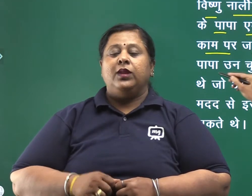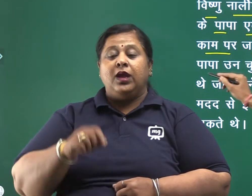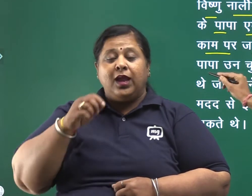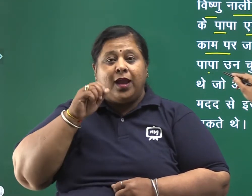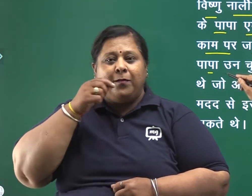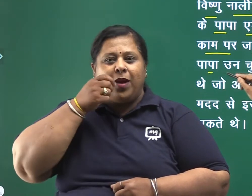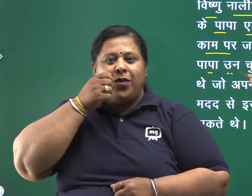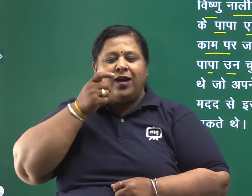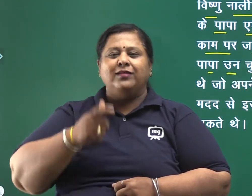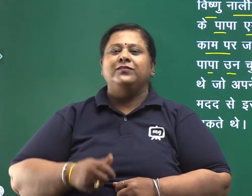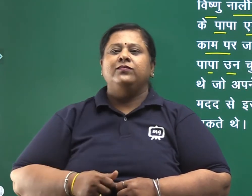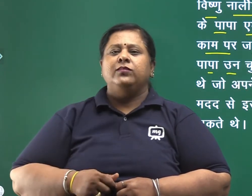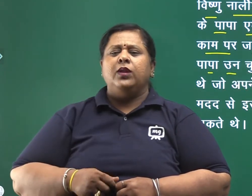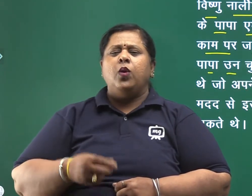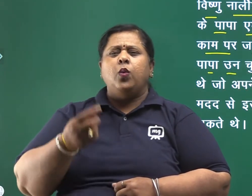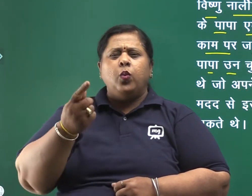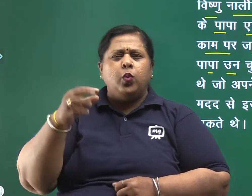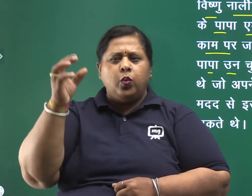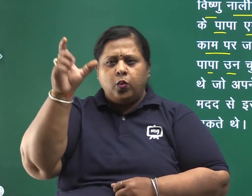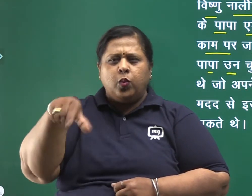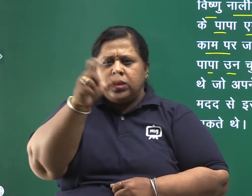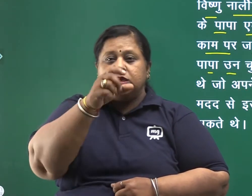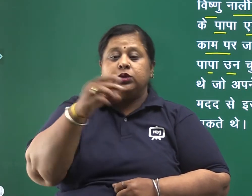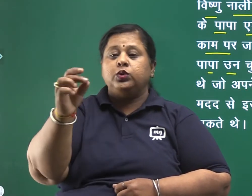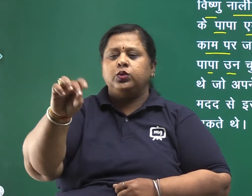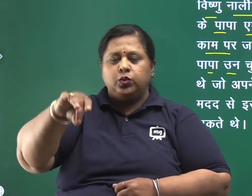पापा उन चुनिंदा लोगों में से